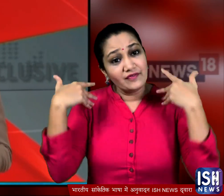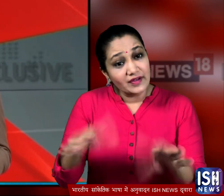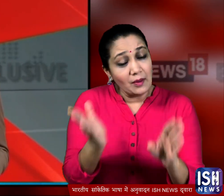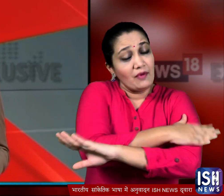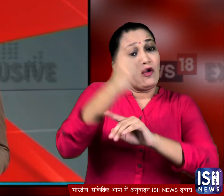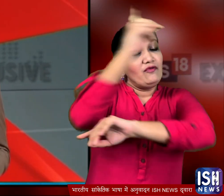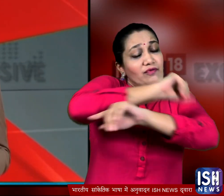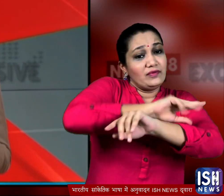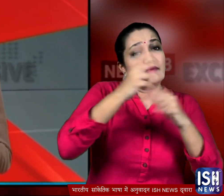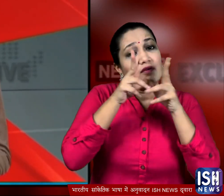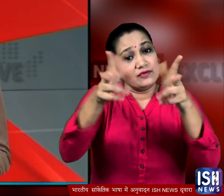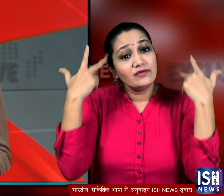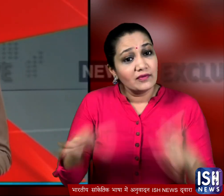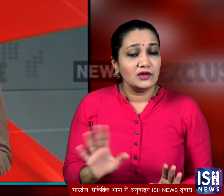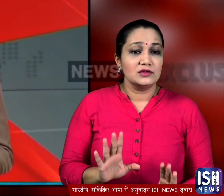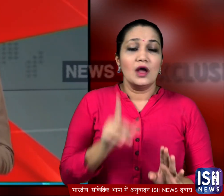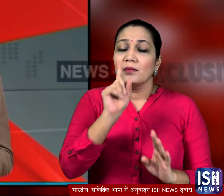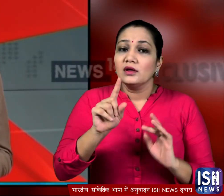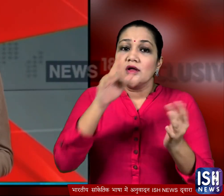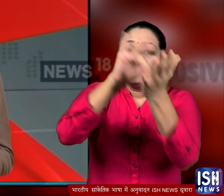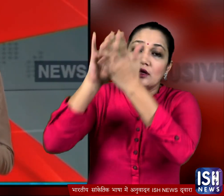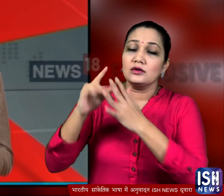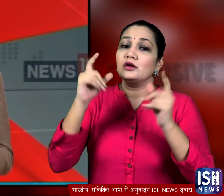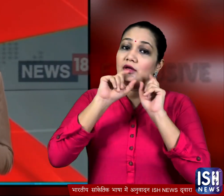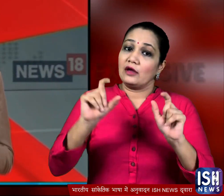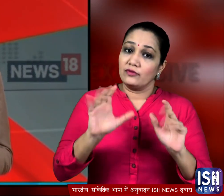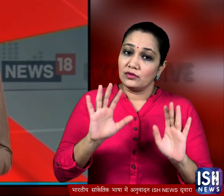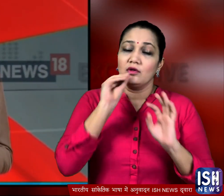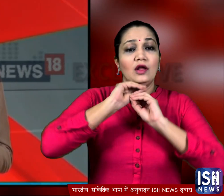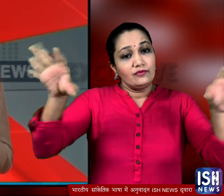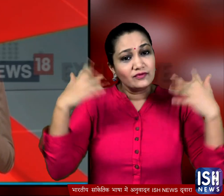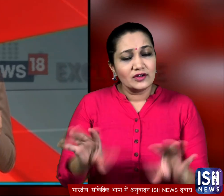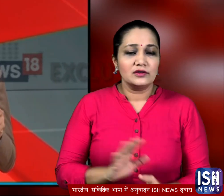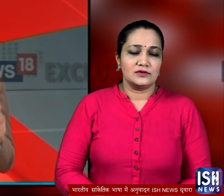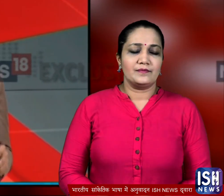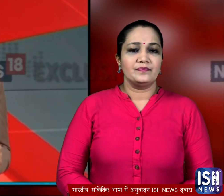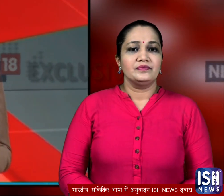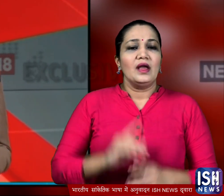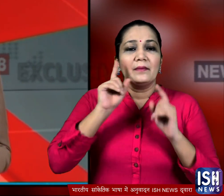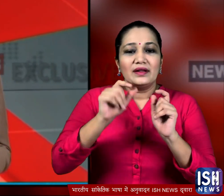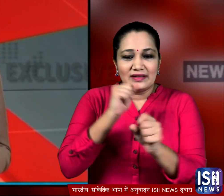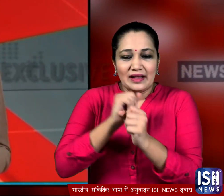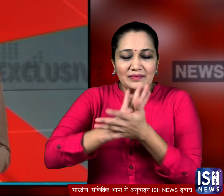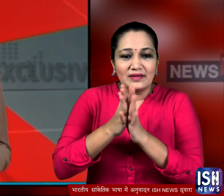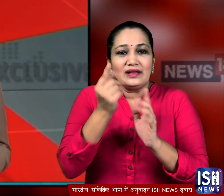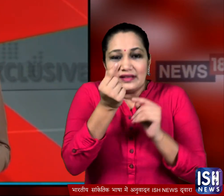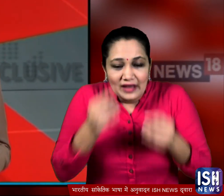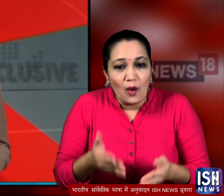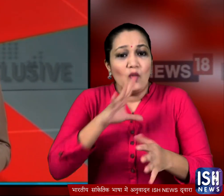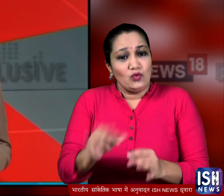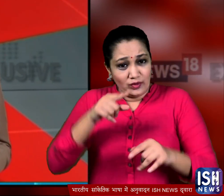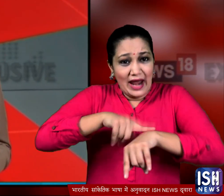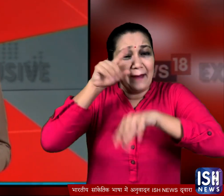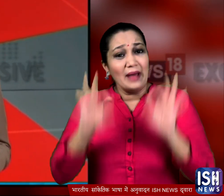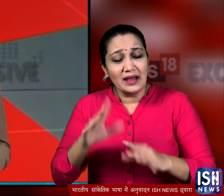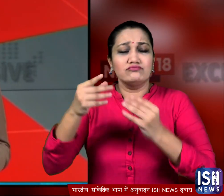दिन पहले जारी कर दिया था और यह भी बता दिया था कि कुछ राज्यों में भी आफत बरसेगी। लेकिन गेहूं की सरकारी खरीद का सीजन होने के